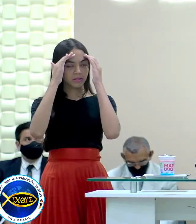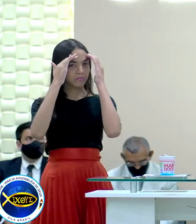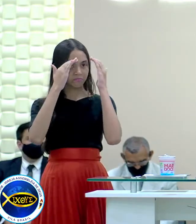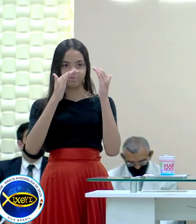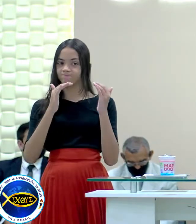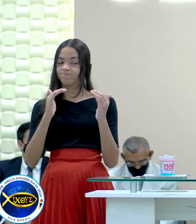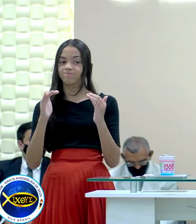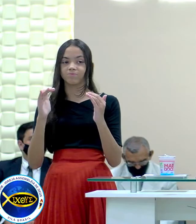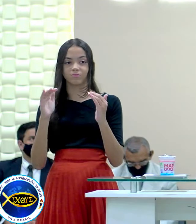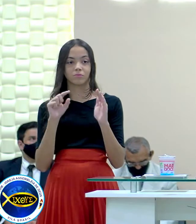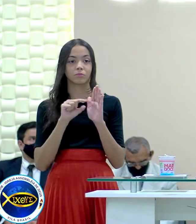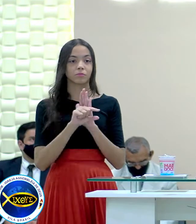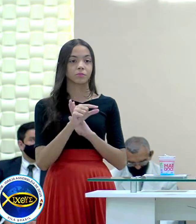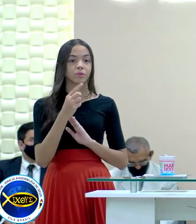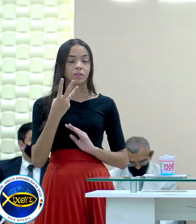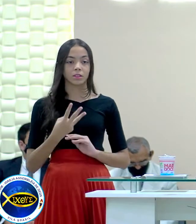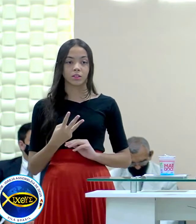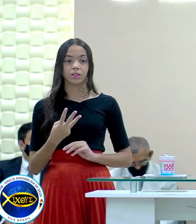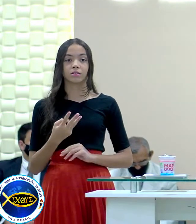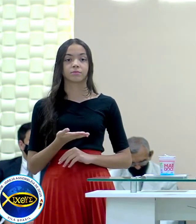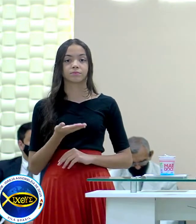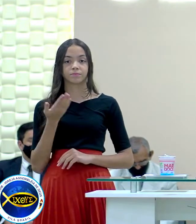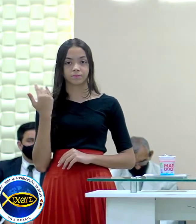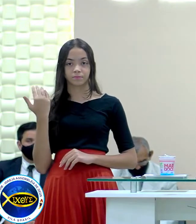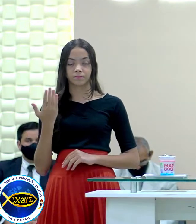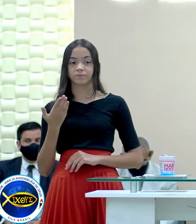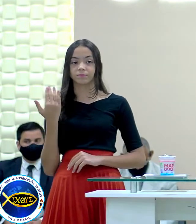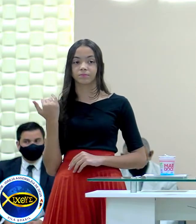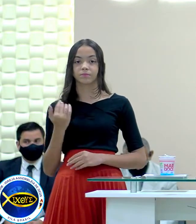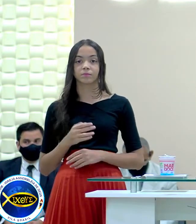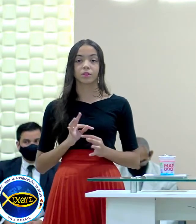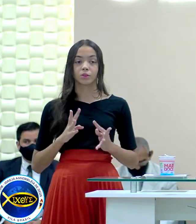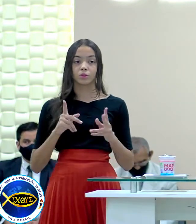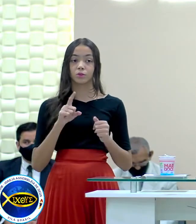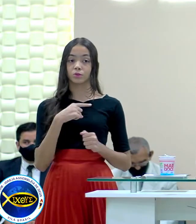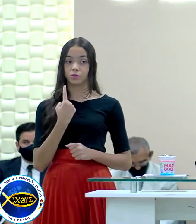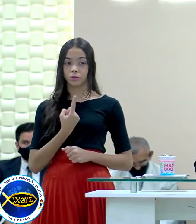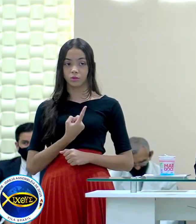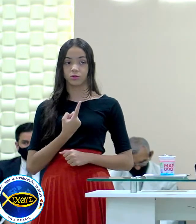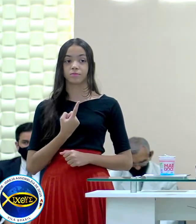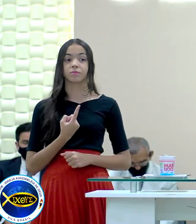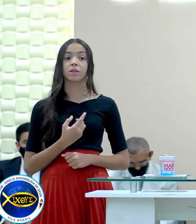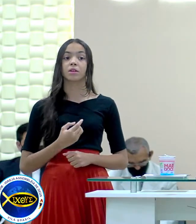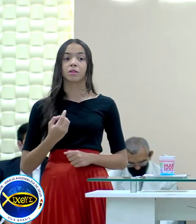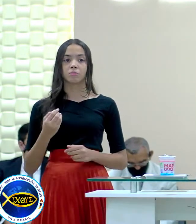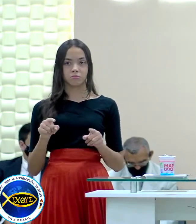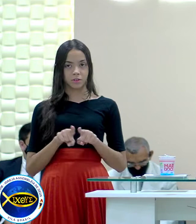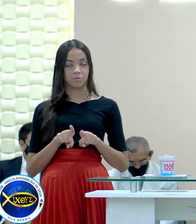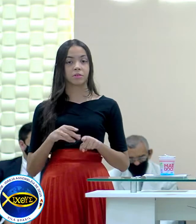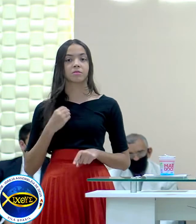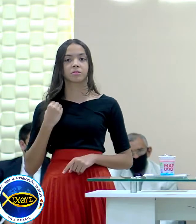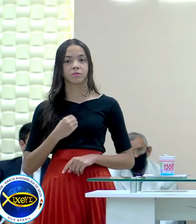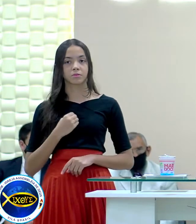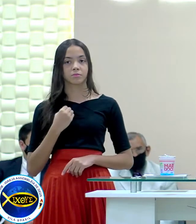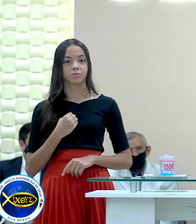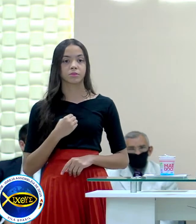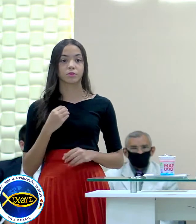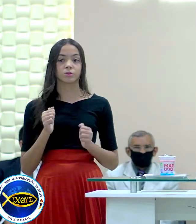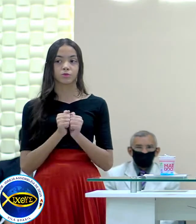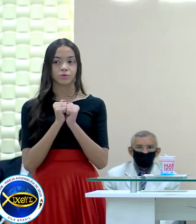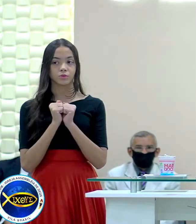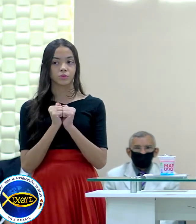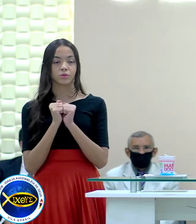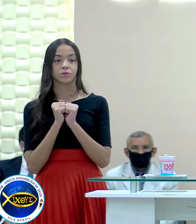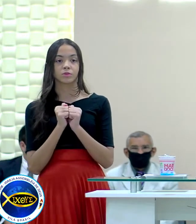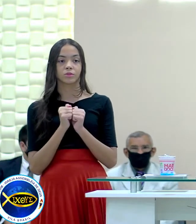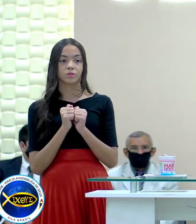Versículo 3, anteriormente, todos nós também vivíamos entre eles, satisfazendo as